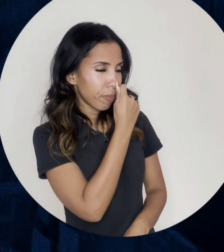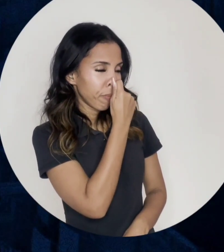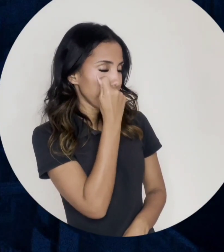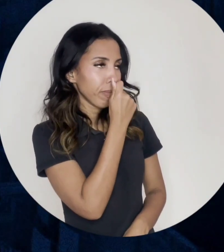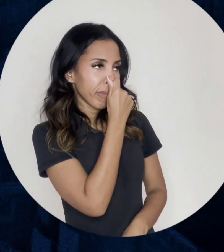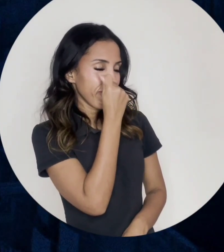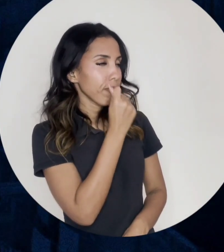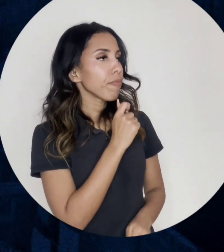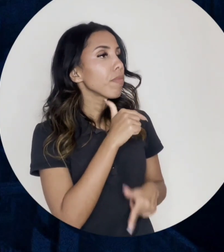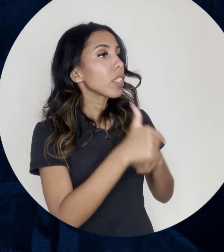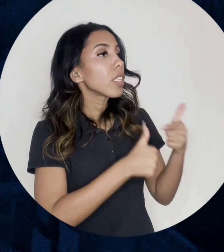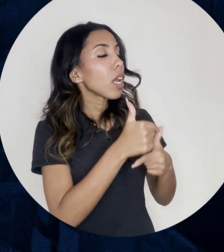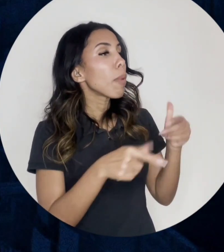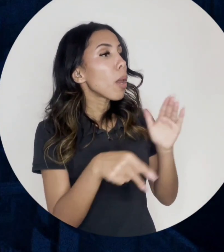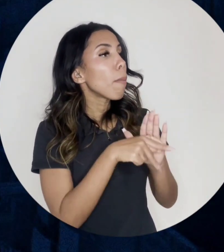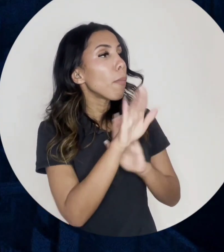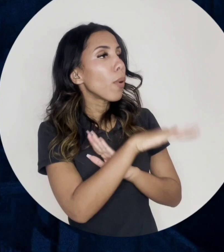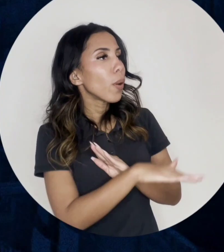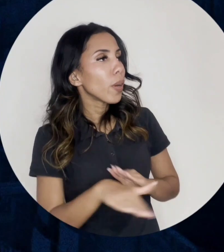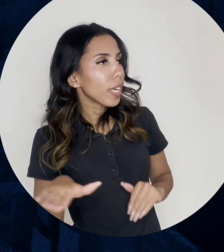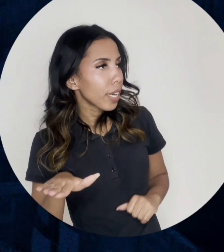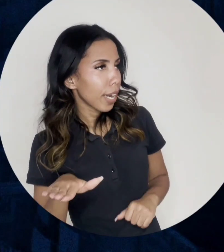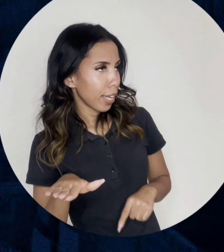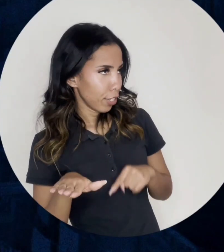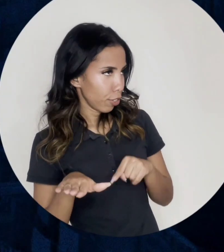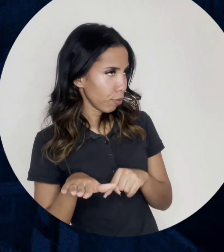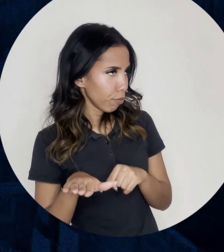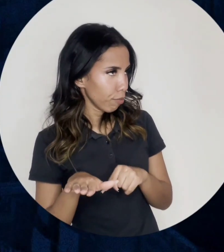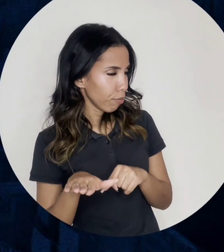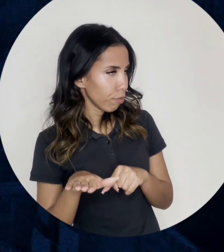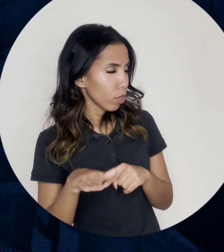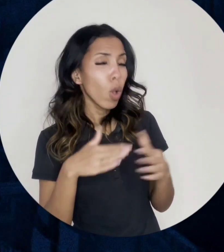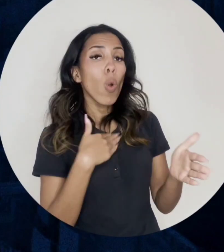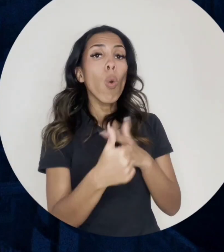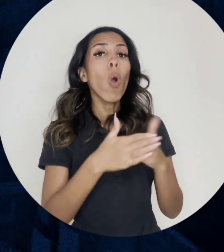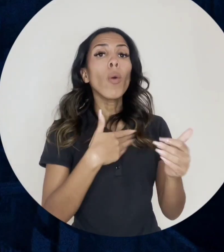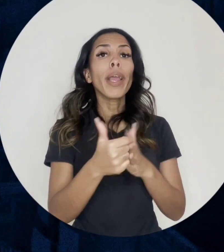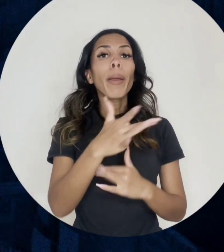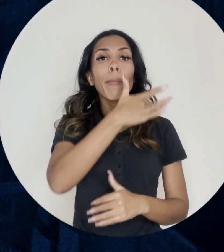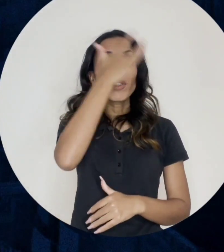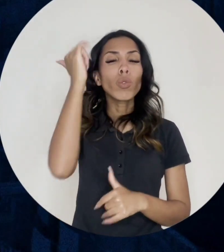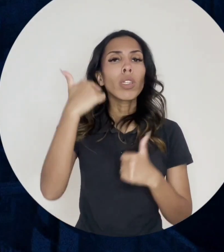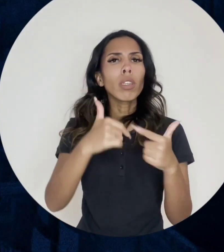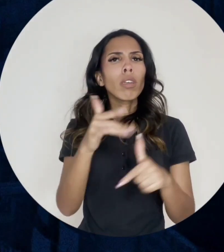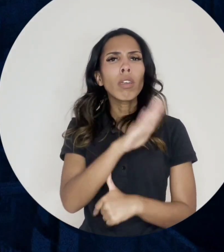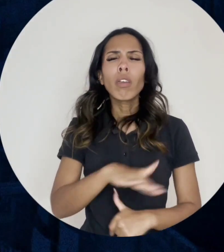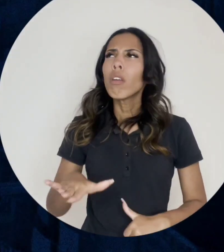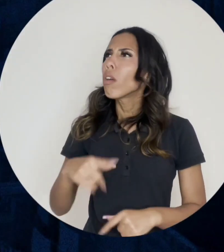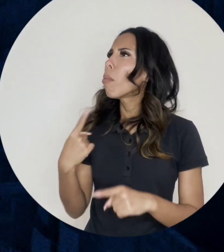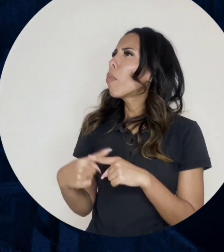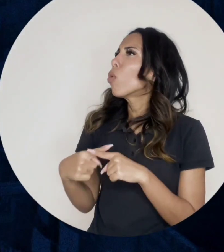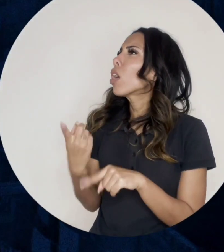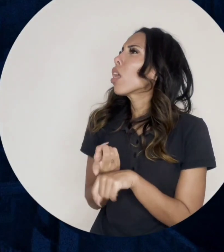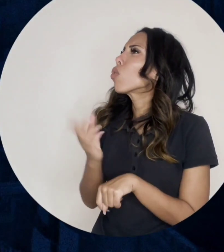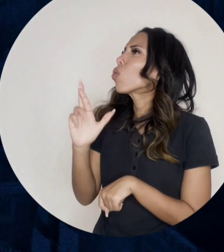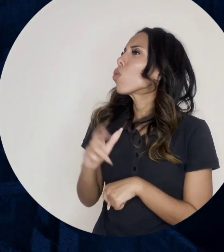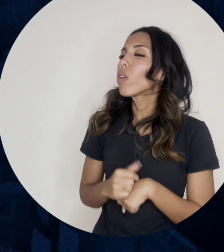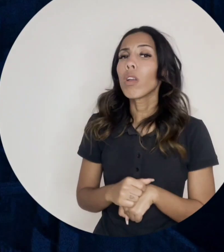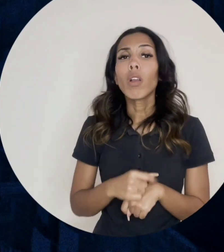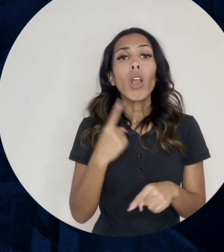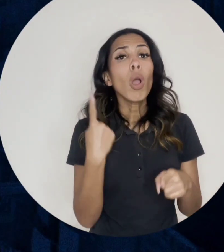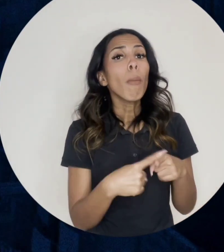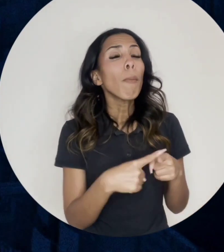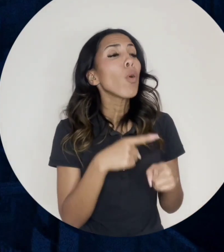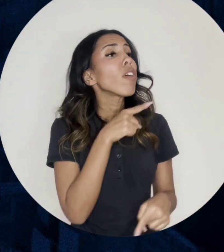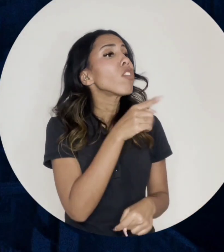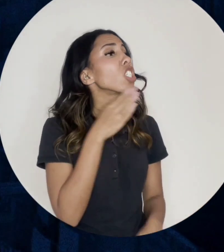que trabalha com criança. Do PET, né? Do PET e de qualquer um. Aí eu falei assim, mas por que, doutora? Porque você